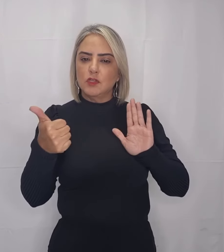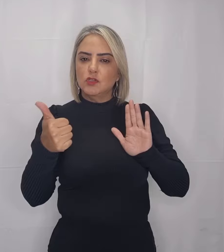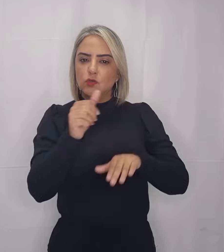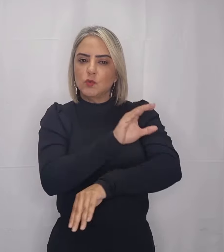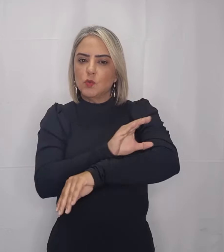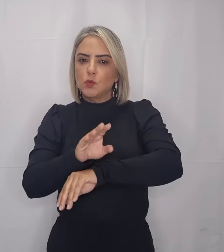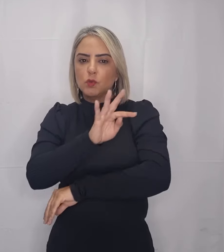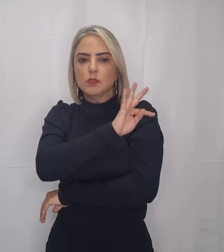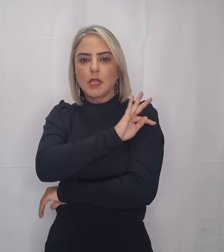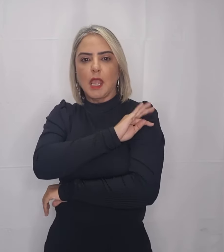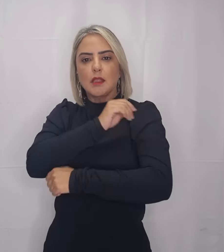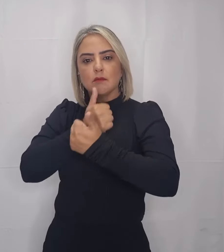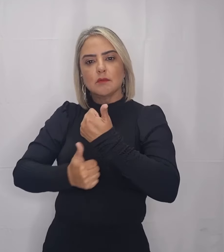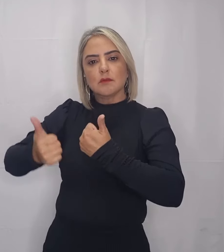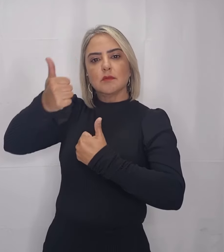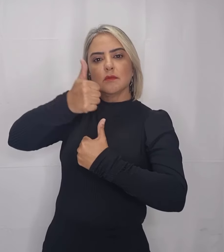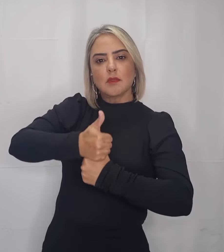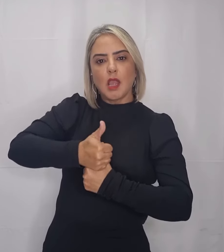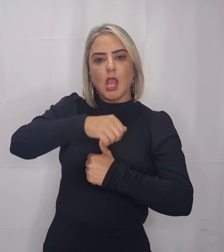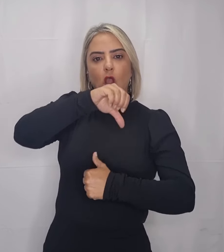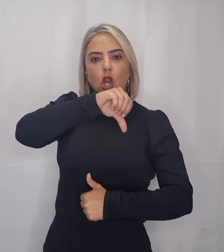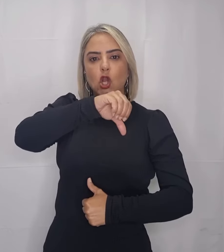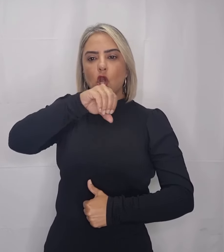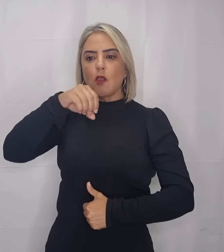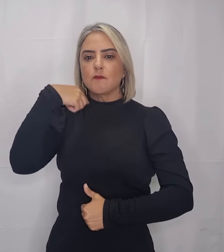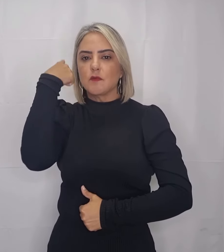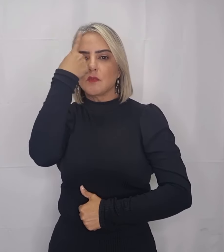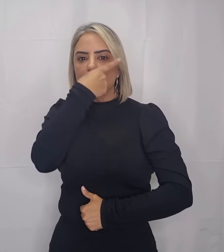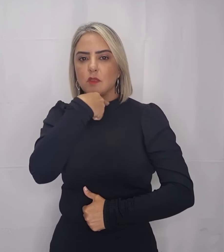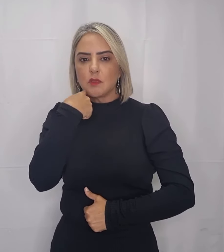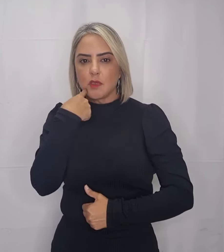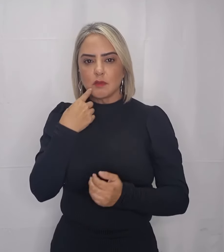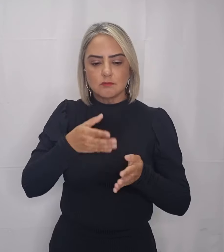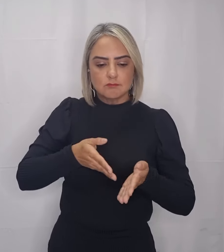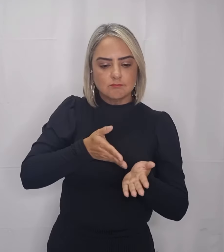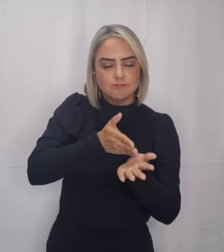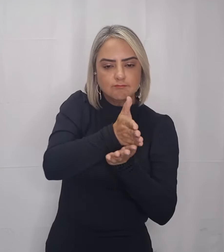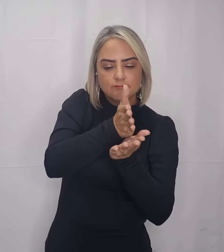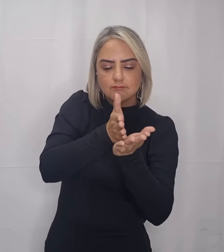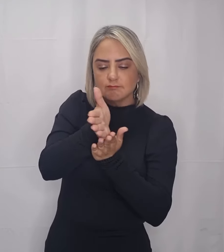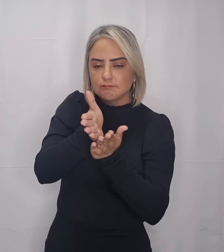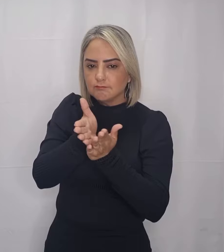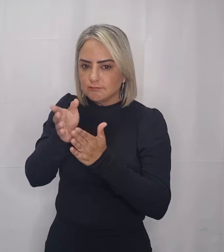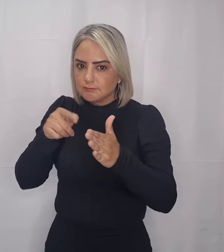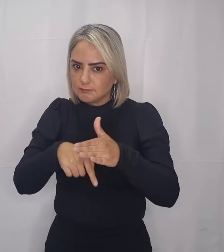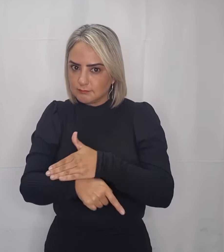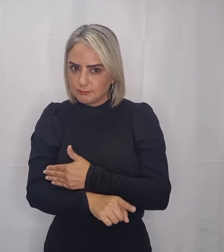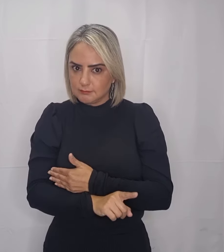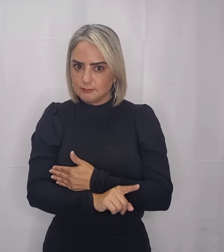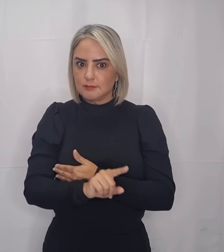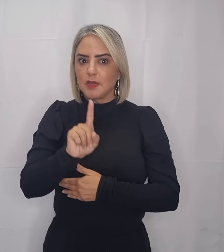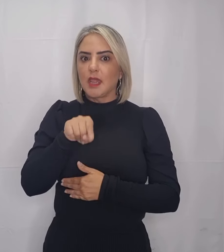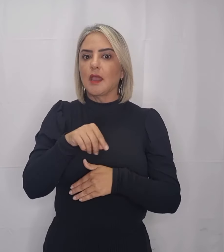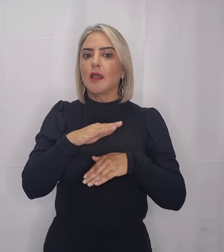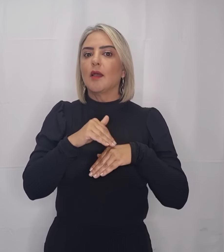substituem 900 horas dos itinerários de aprofundamento. É o chamado Novo Tec,